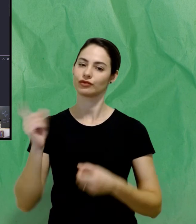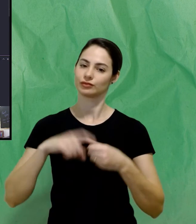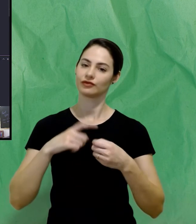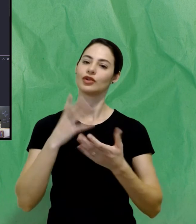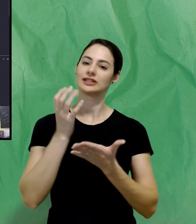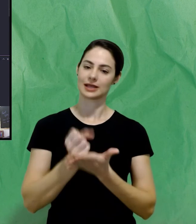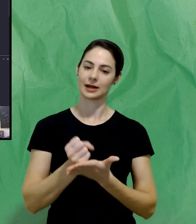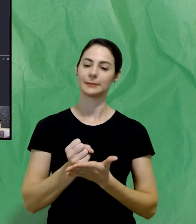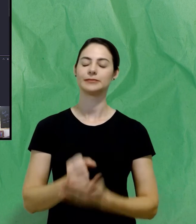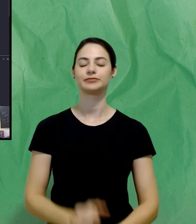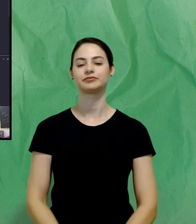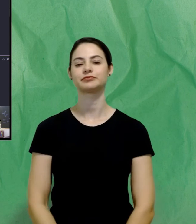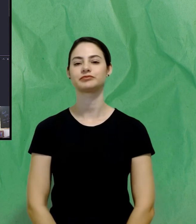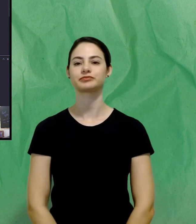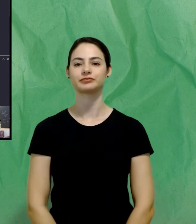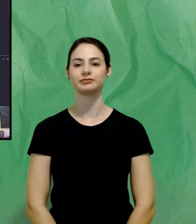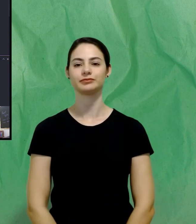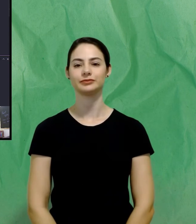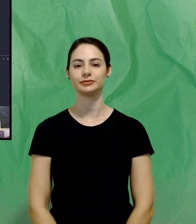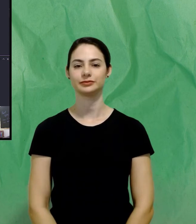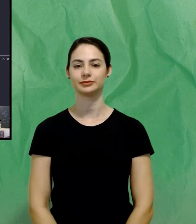Firestore.